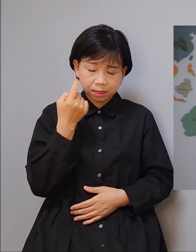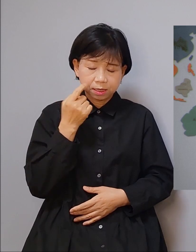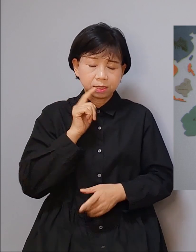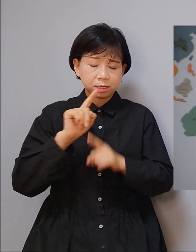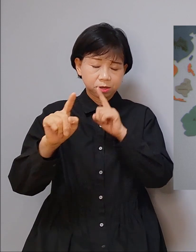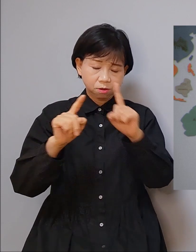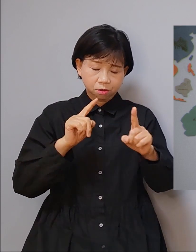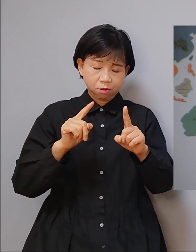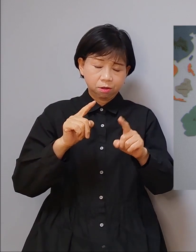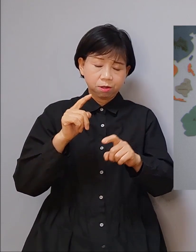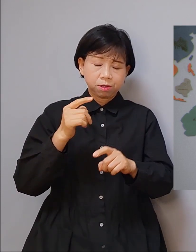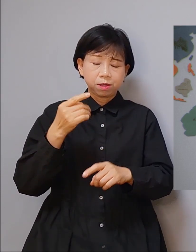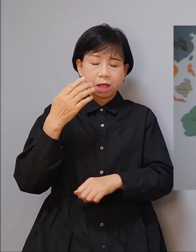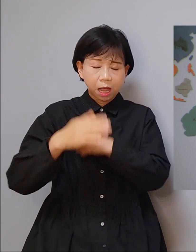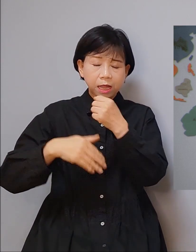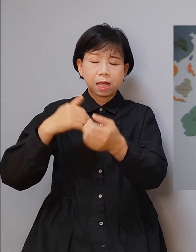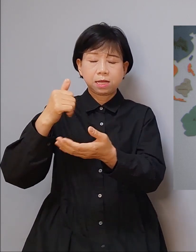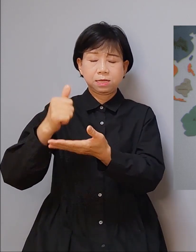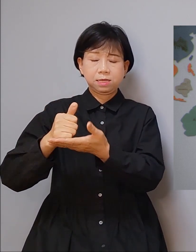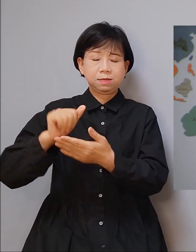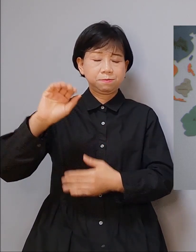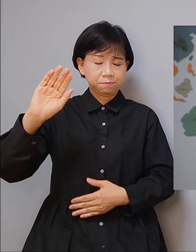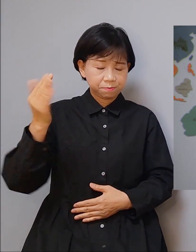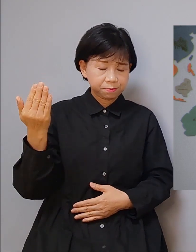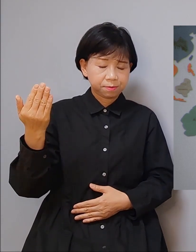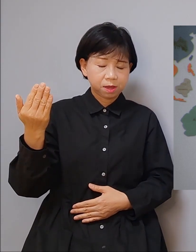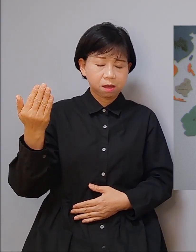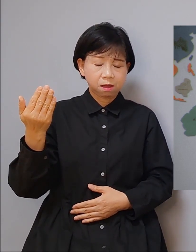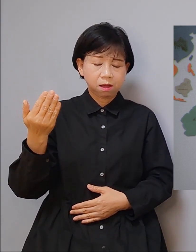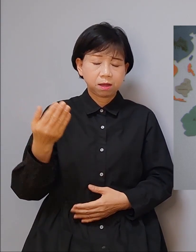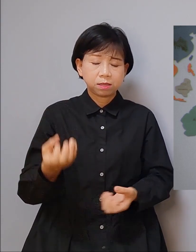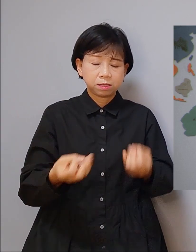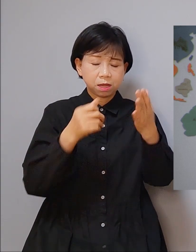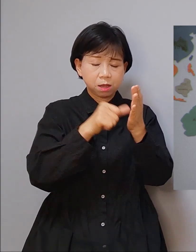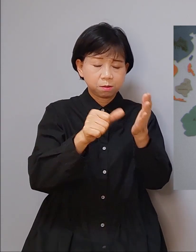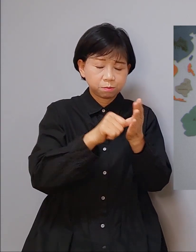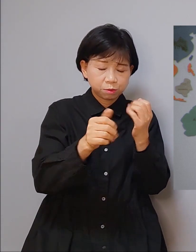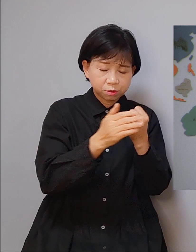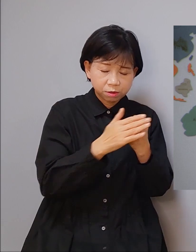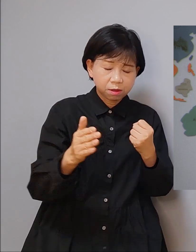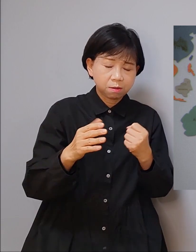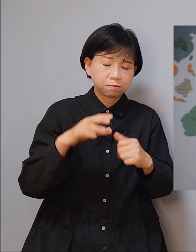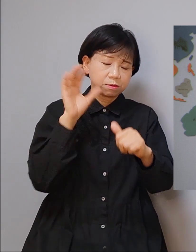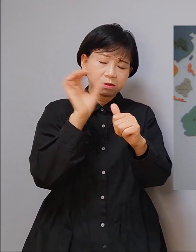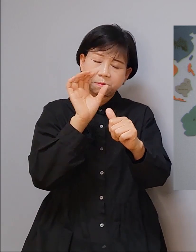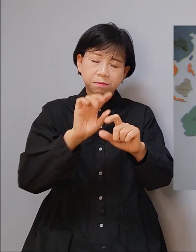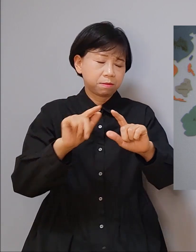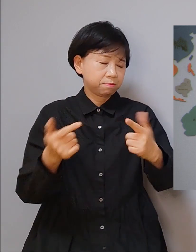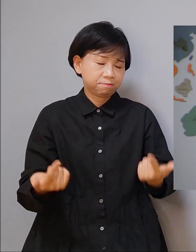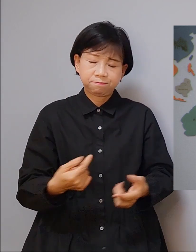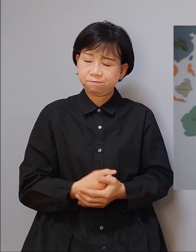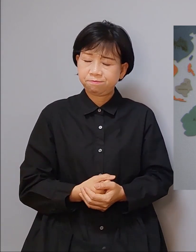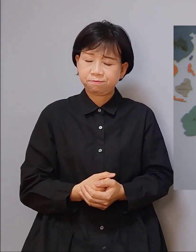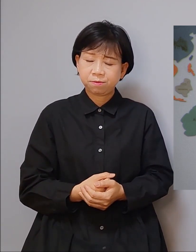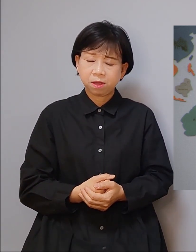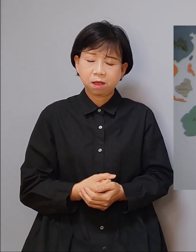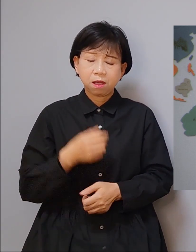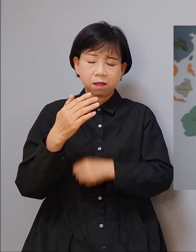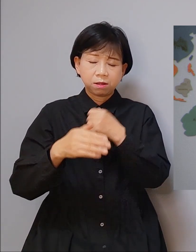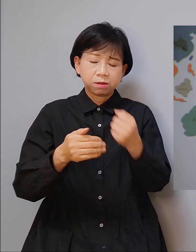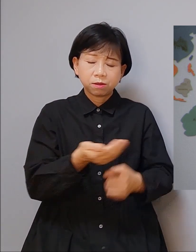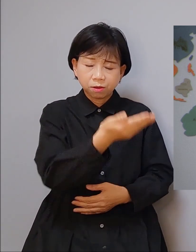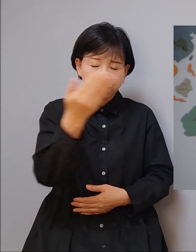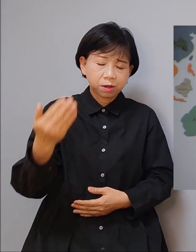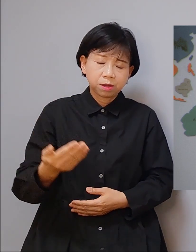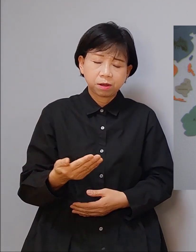하나님 곧 내 하나님이로다. 나는 내 재물 때문에 너를 책망하지는 아니하리니 내 번제가 항상